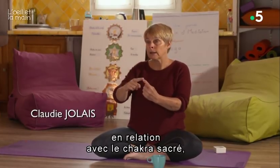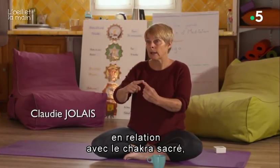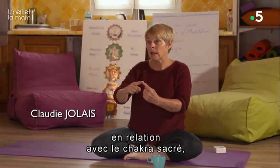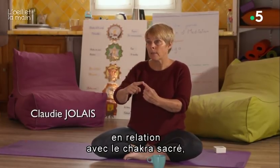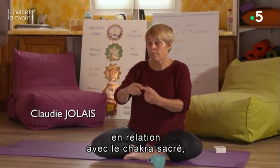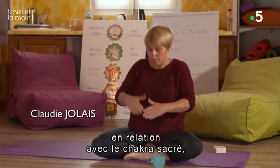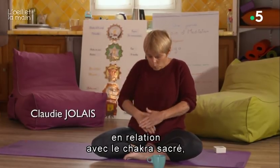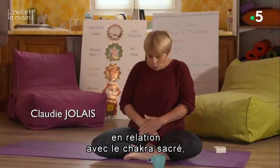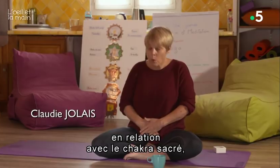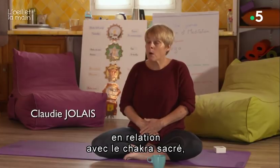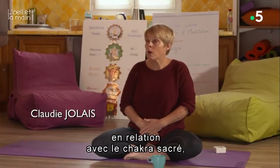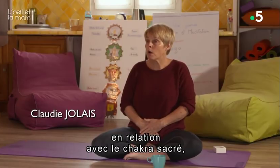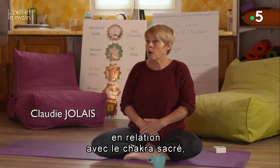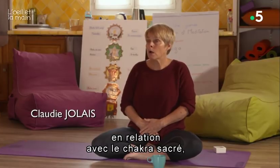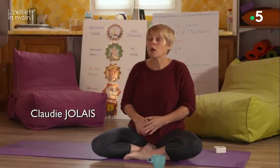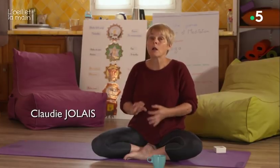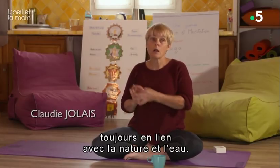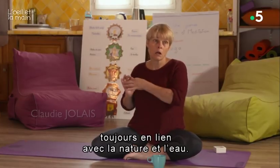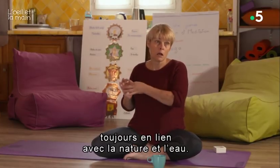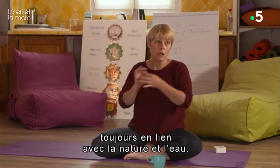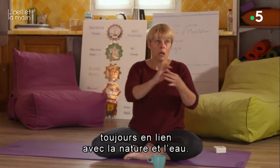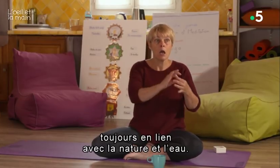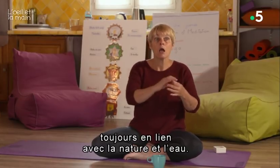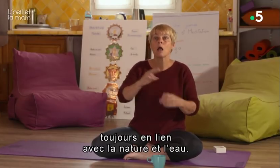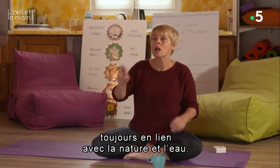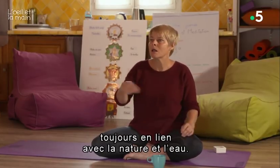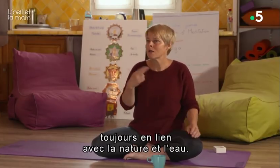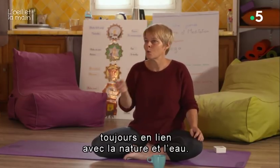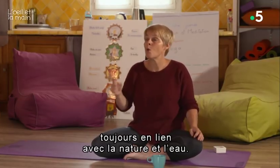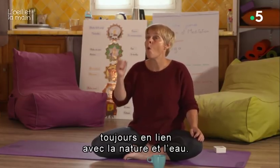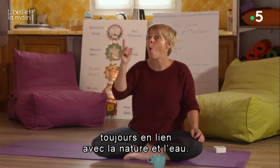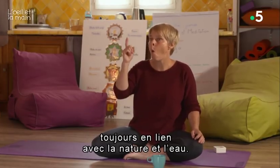En relation avec le chakra sacré, toujours en lien avec la nature et l'eau.